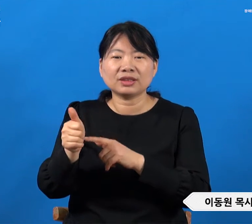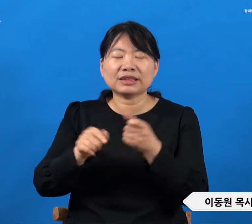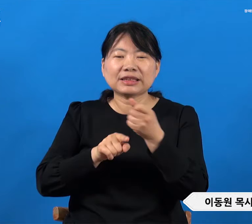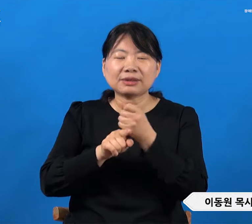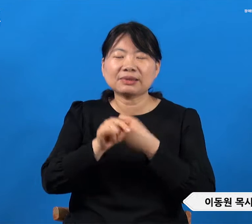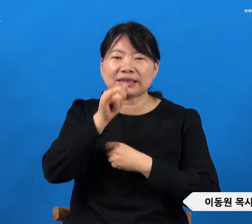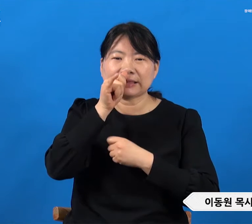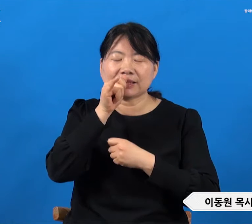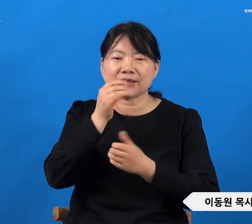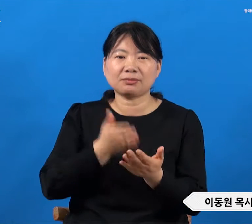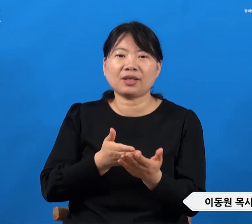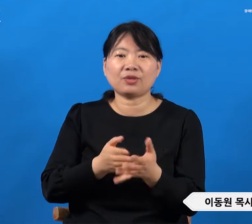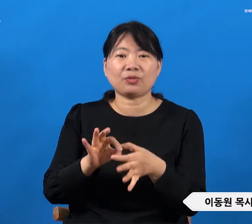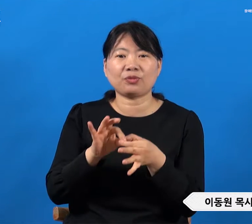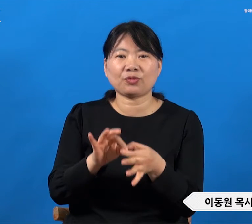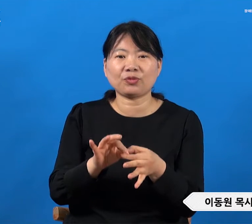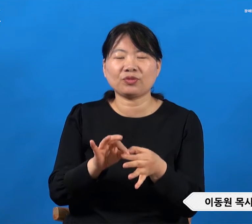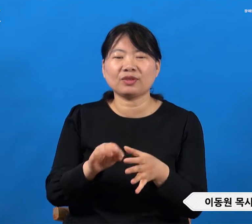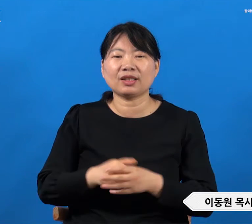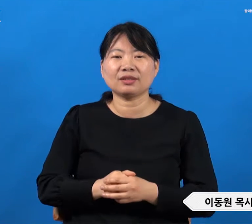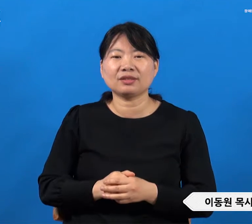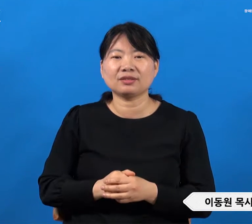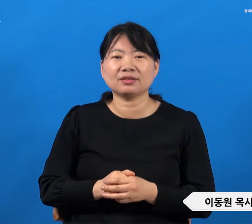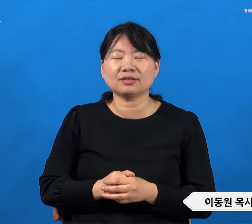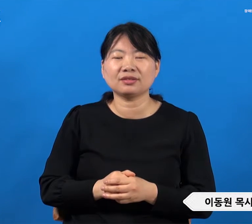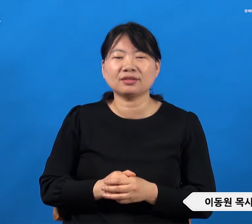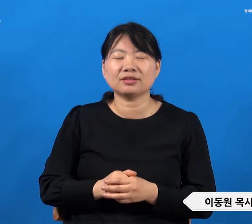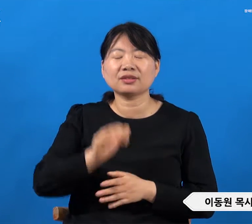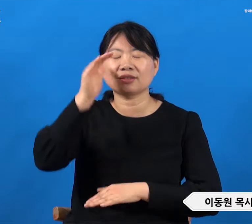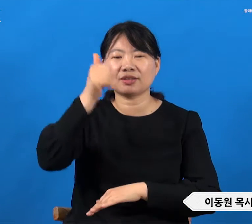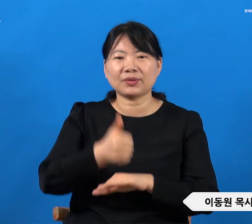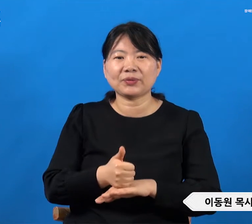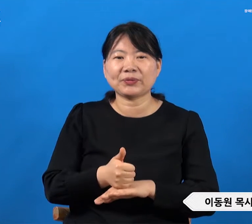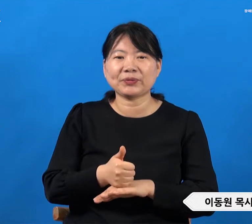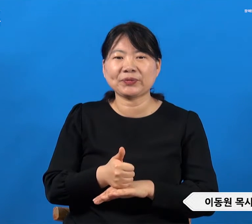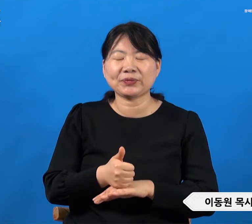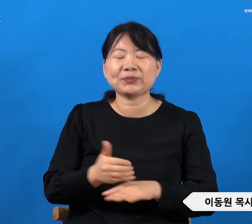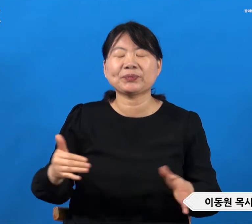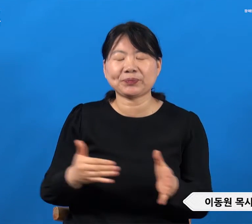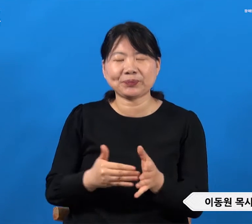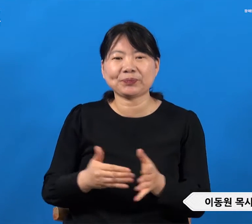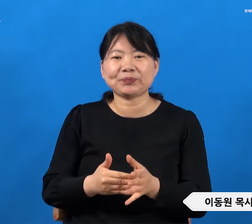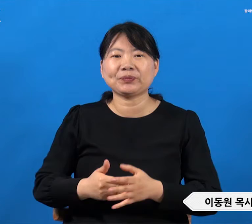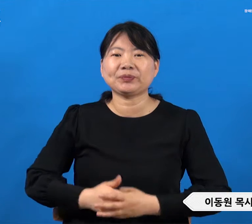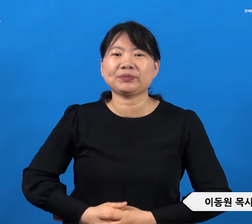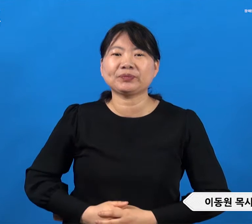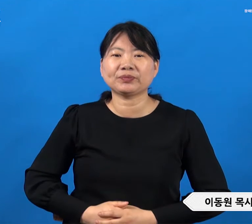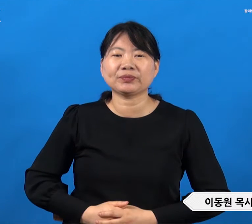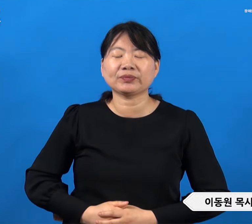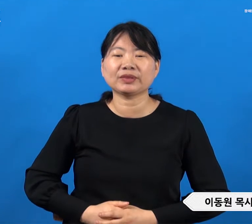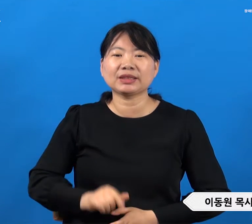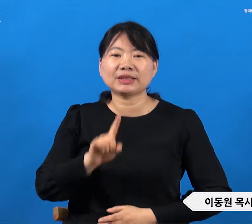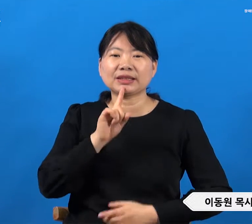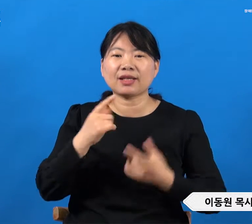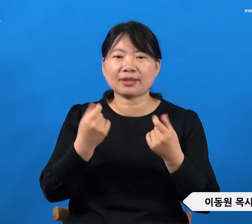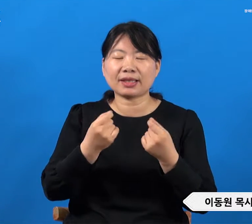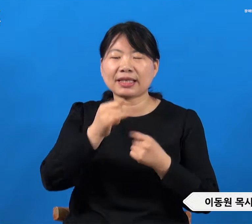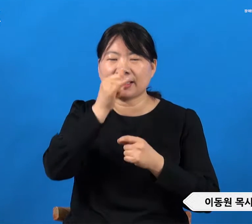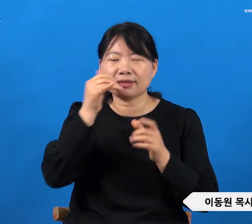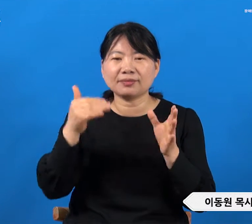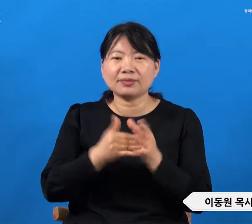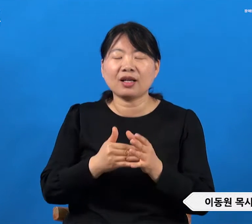남작의 의미 있는 발언으로 그 논의가 결론을 내리게 됩니다. 그는 이런 말을